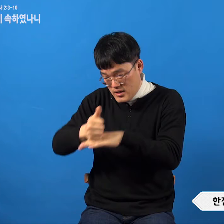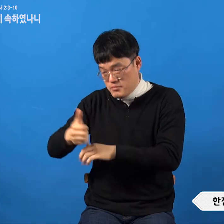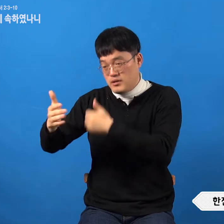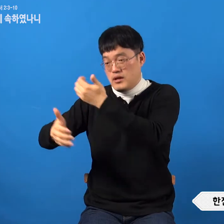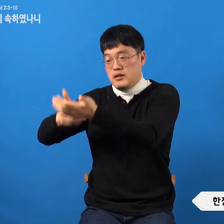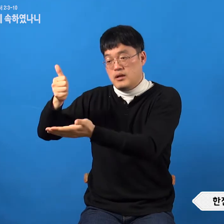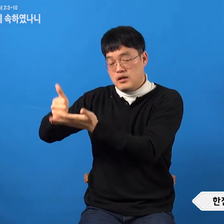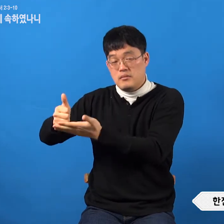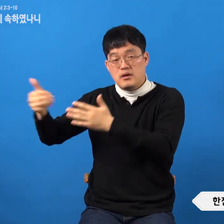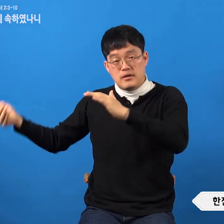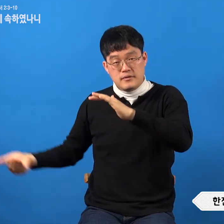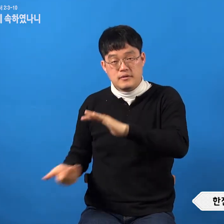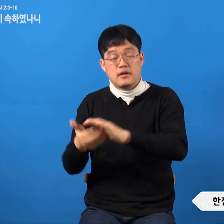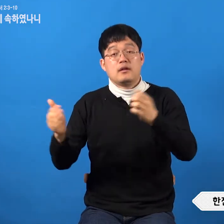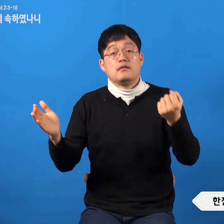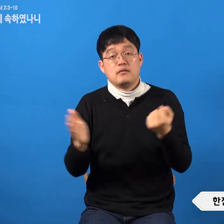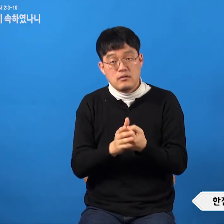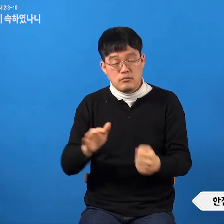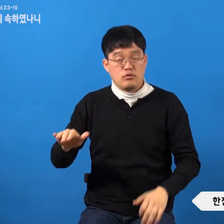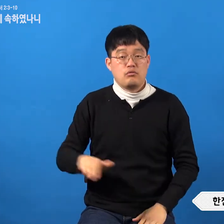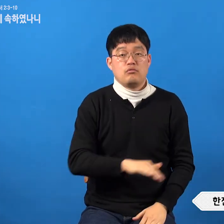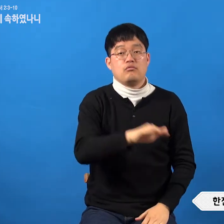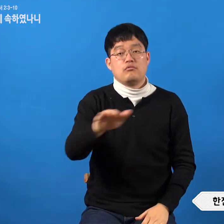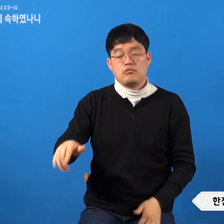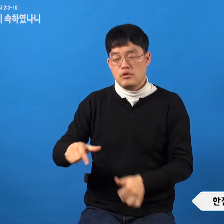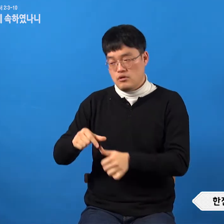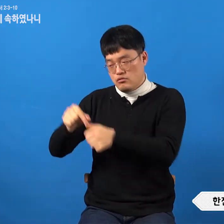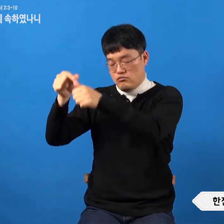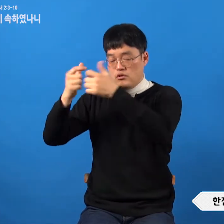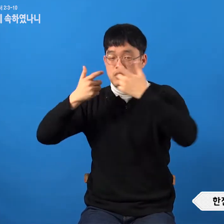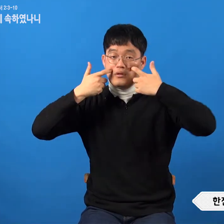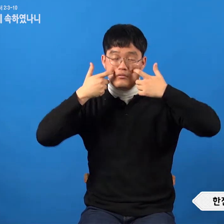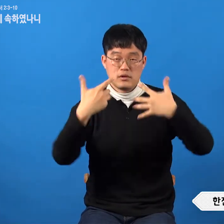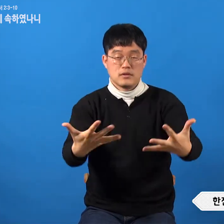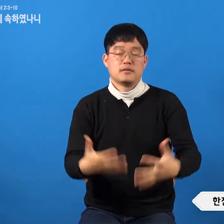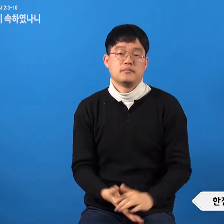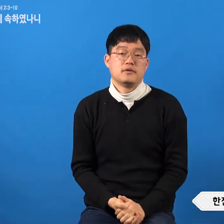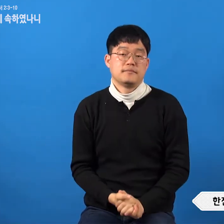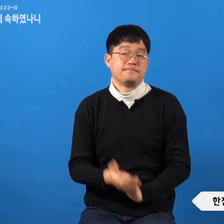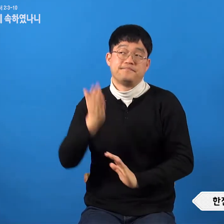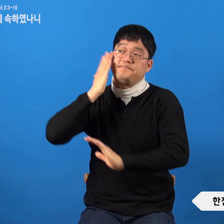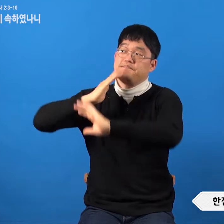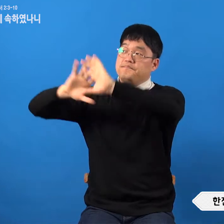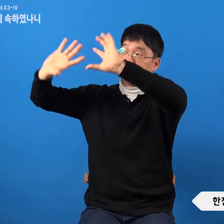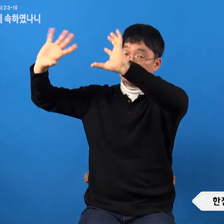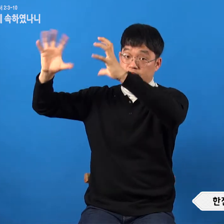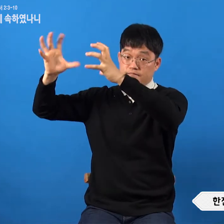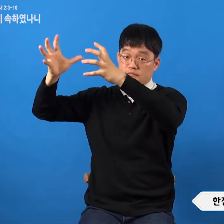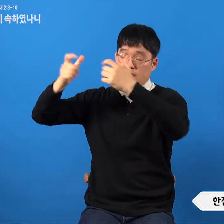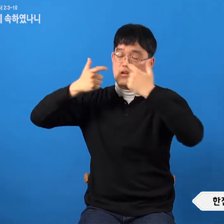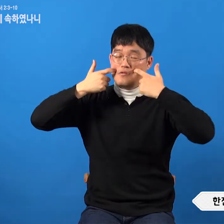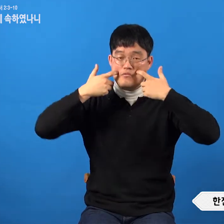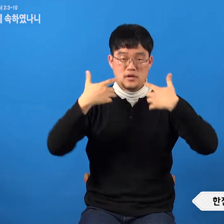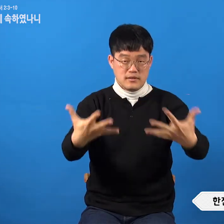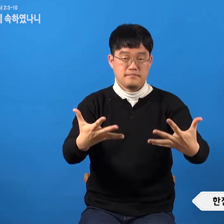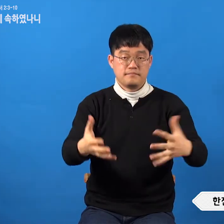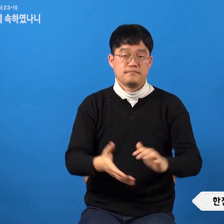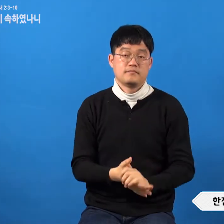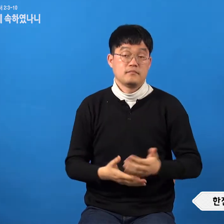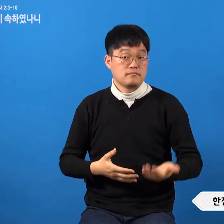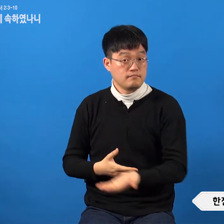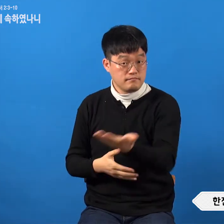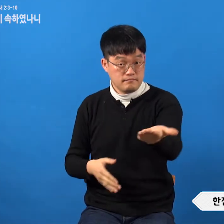하시고 하기 때문에 우리의 구원은 확실합니다. 천국은 확실합니다.